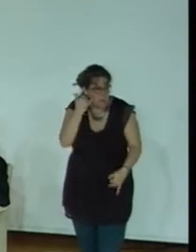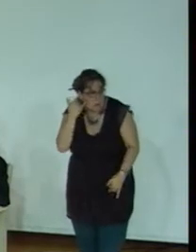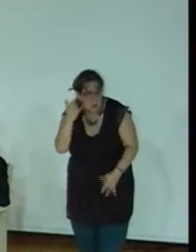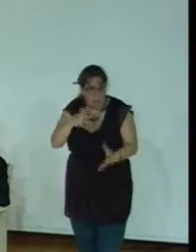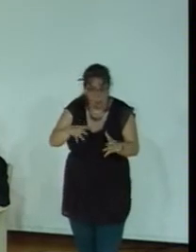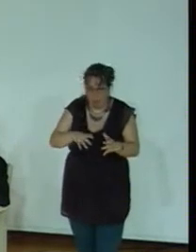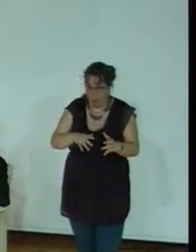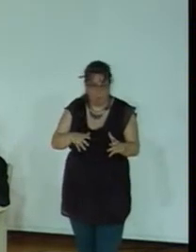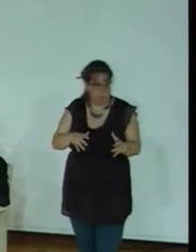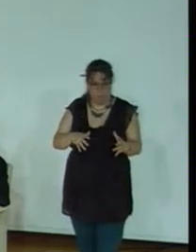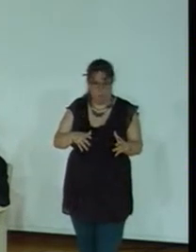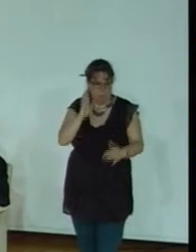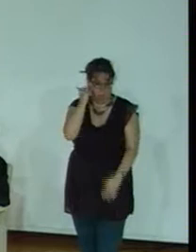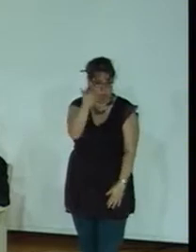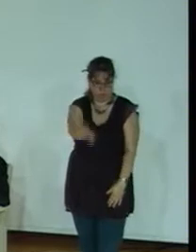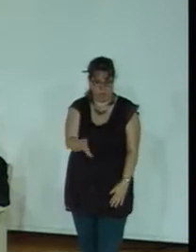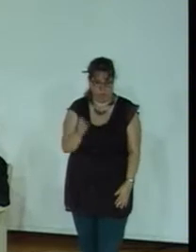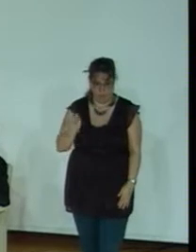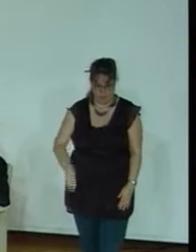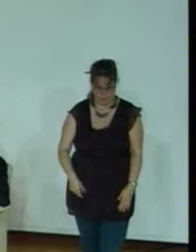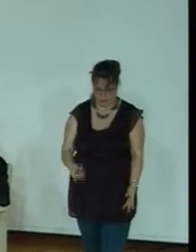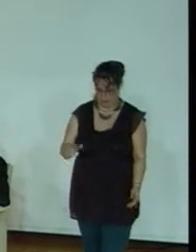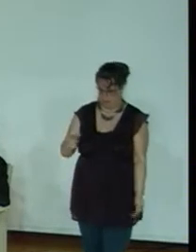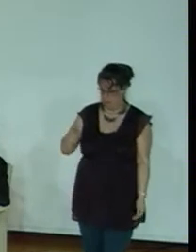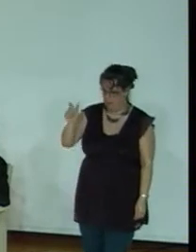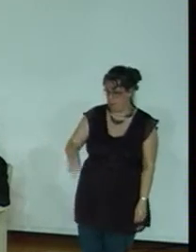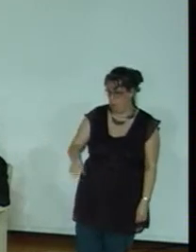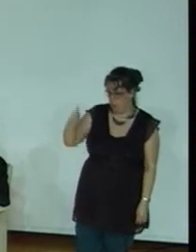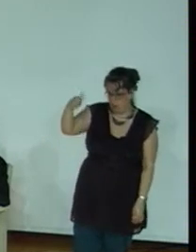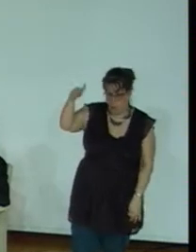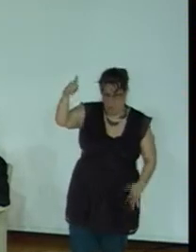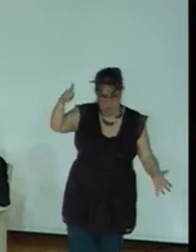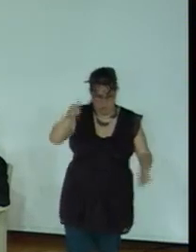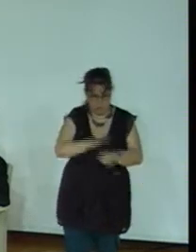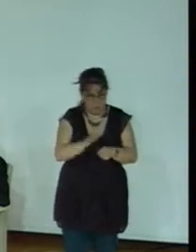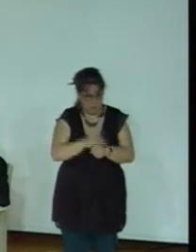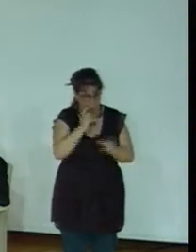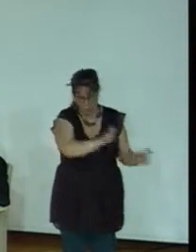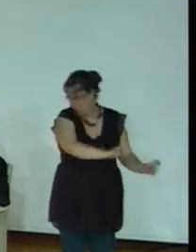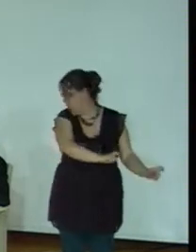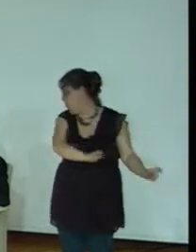d'avoir la même activité, mais avec quasiment pas de limite physique.